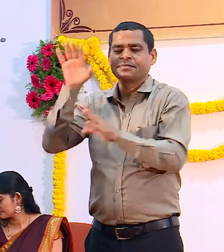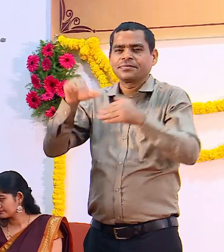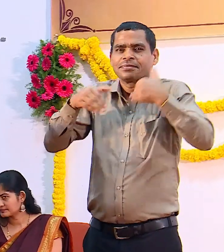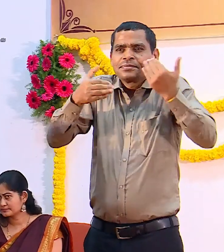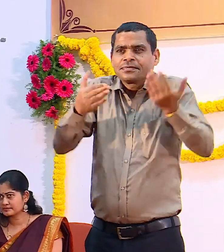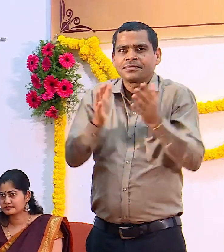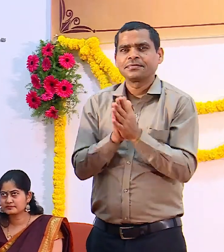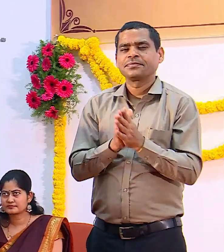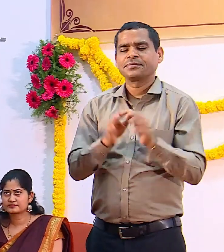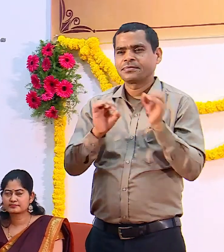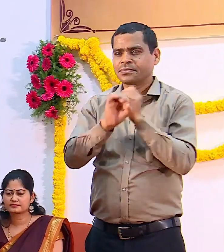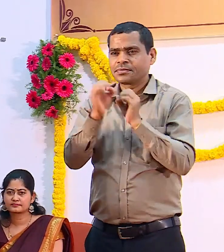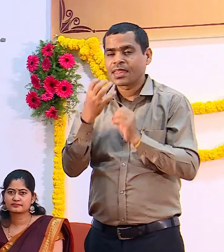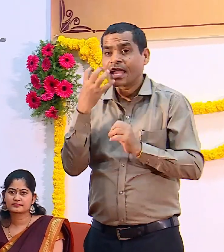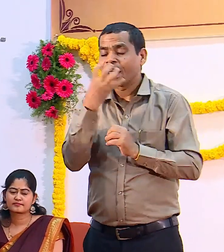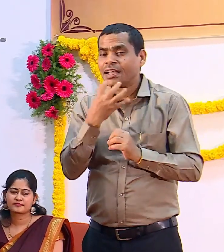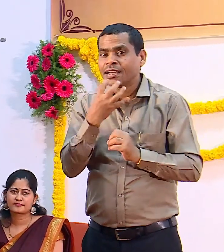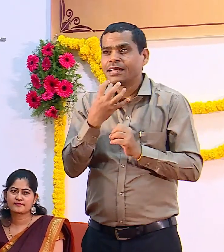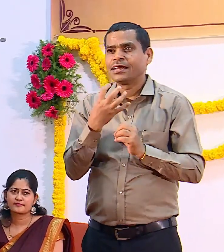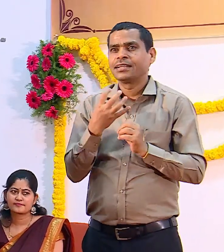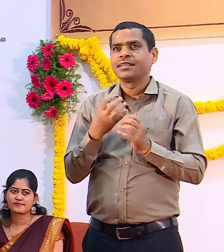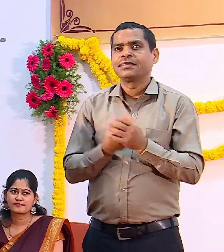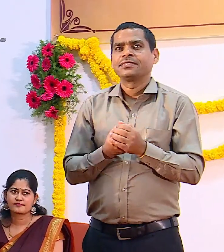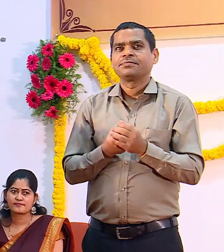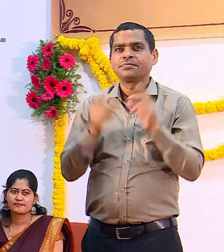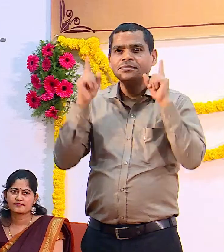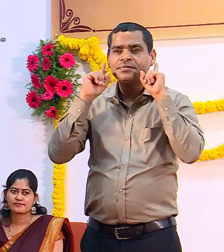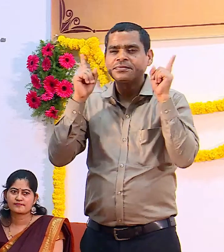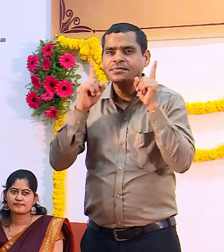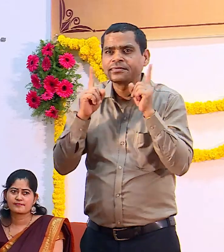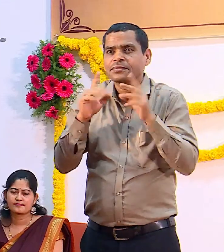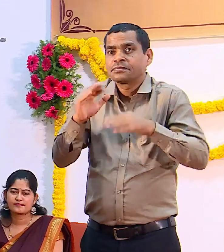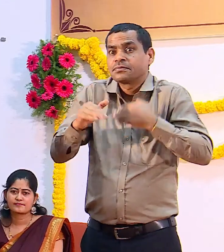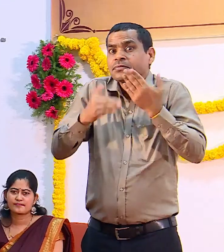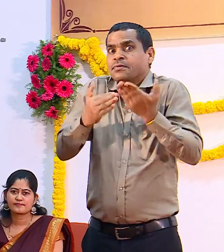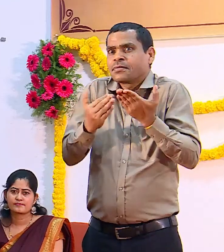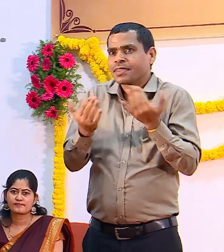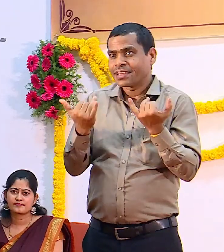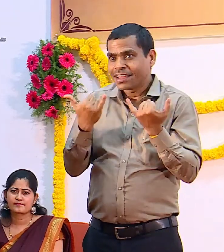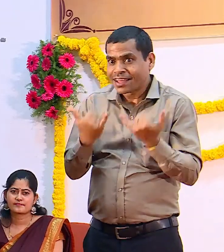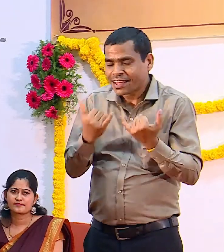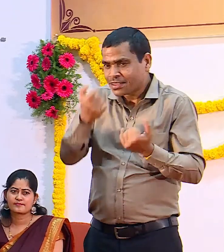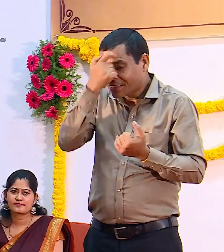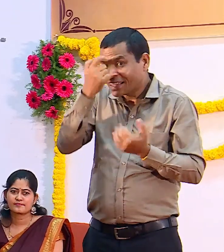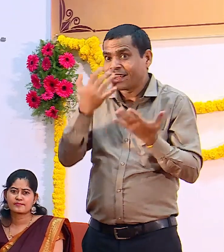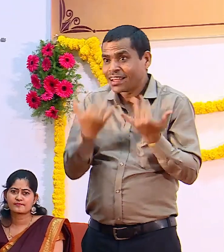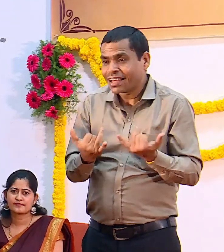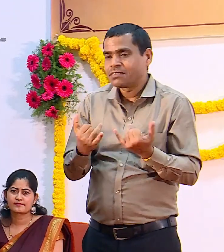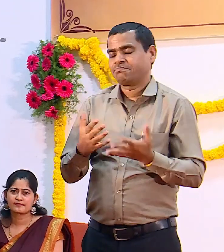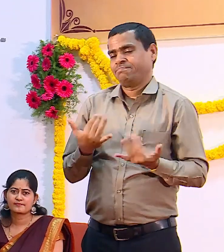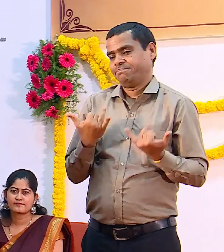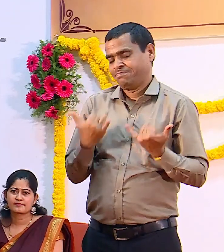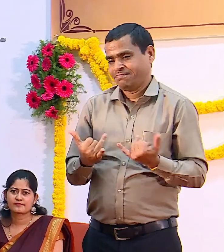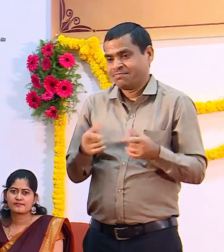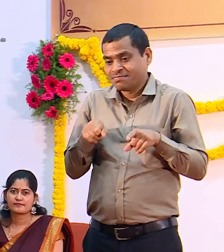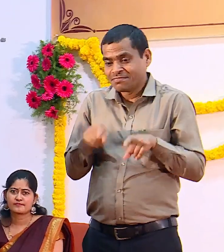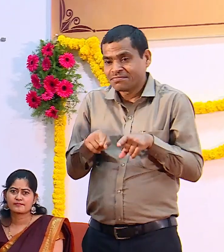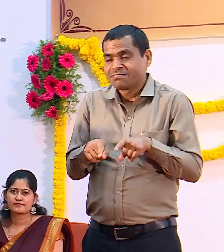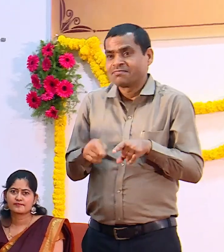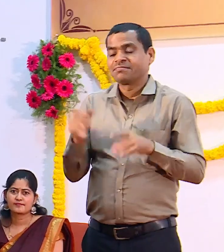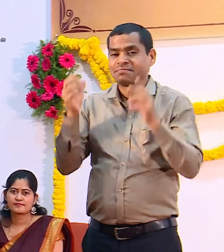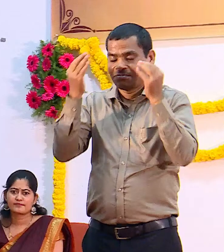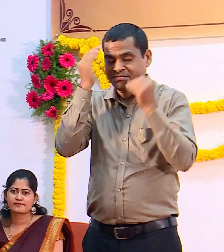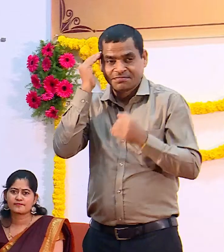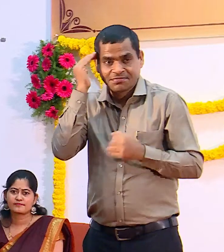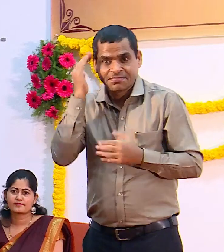ये स्पीच और हियरिंग ये भी इतनी बड़ी प्रॉब्लम है ये आज मुझे यहाँ आके ही पता चला